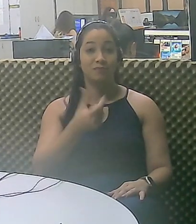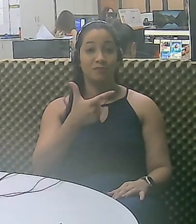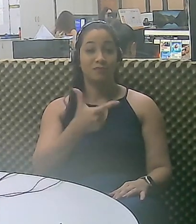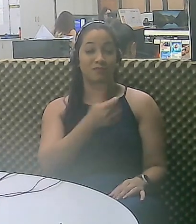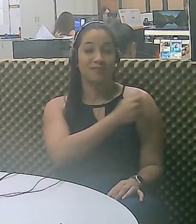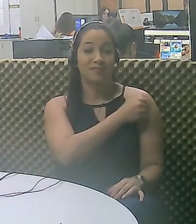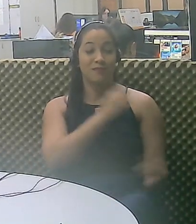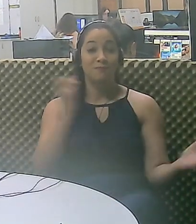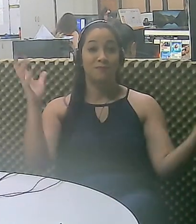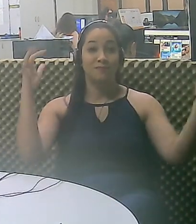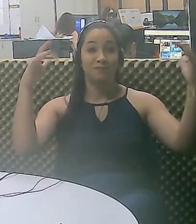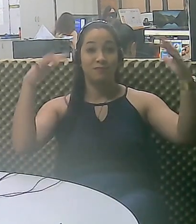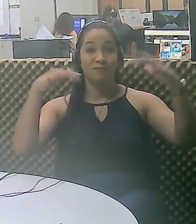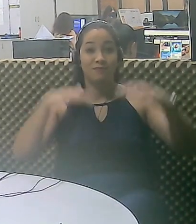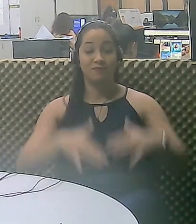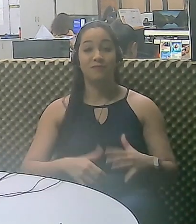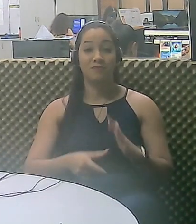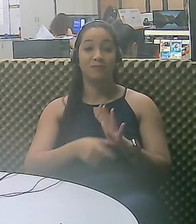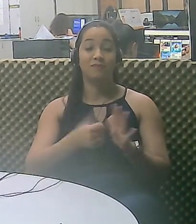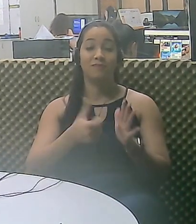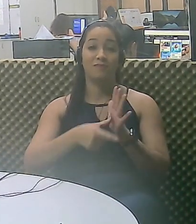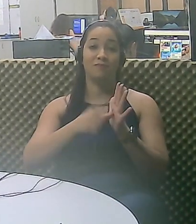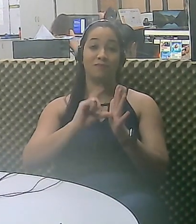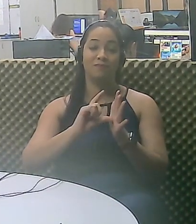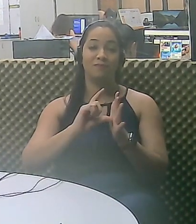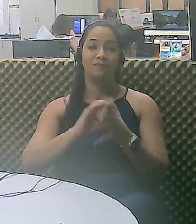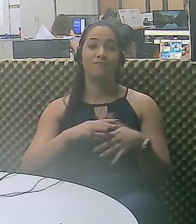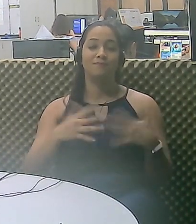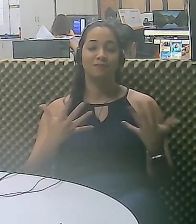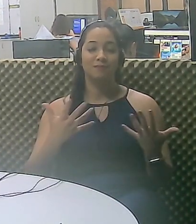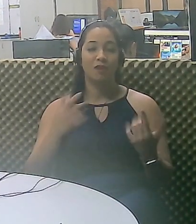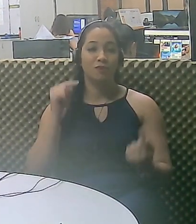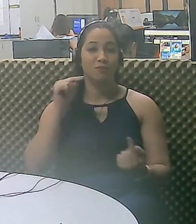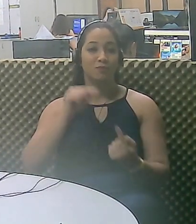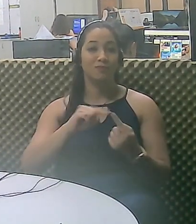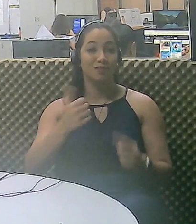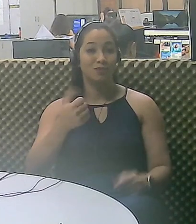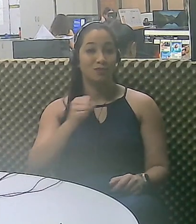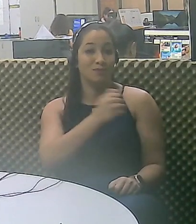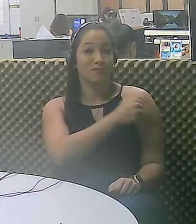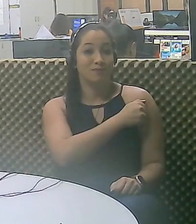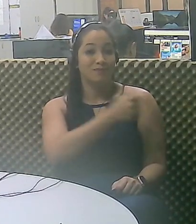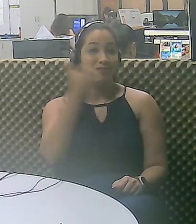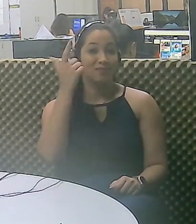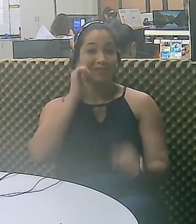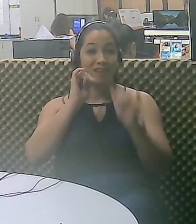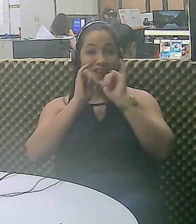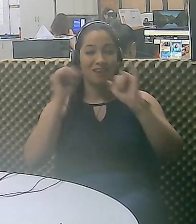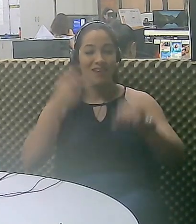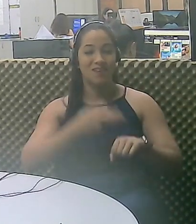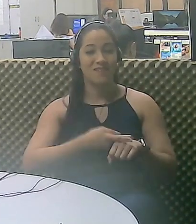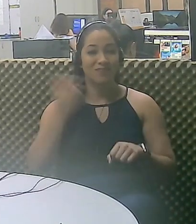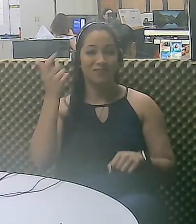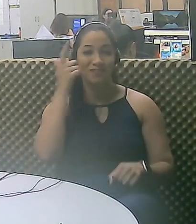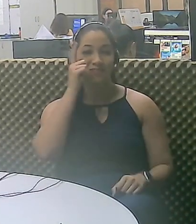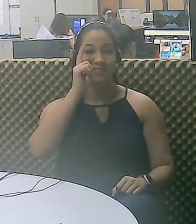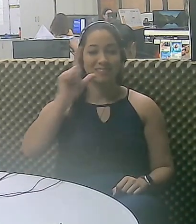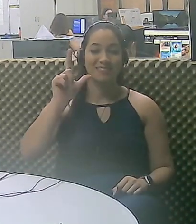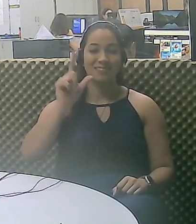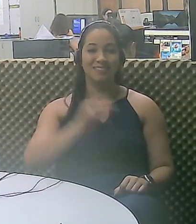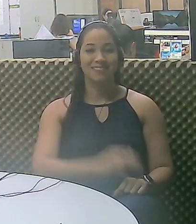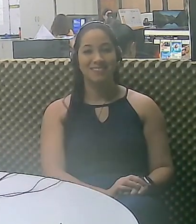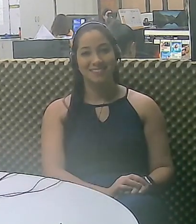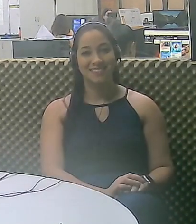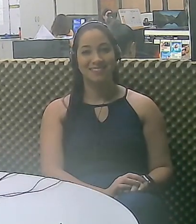162 estudantes selecionados na etapa anterior. Como resultado, 18 alunos foram declarados vencedores da competição.